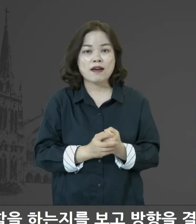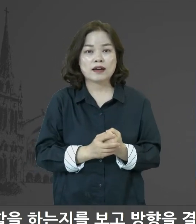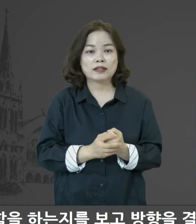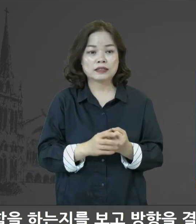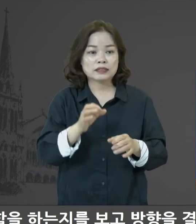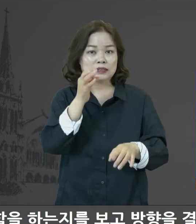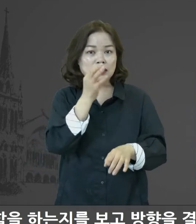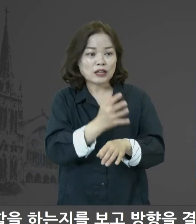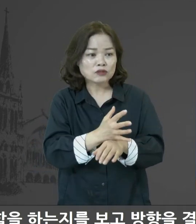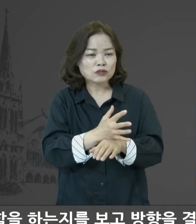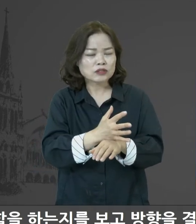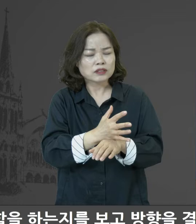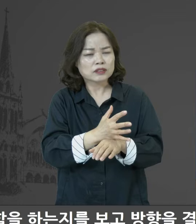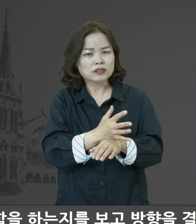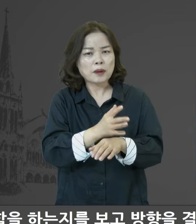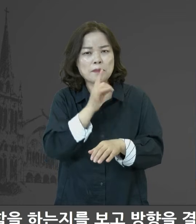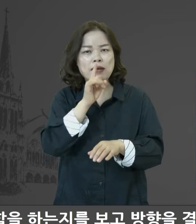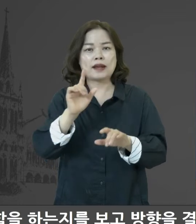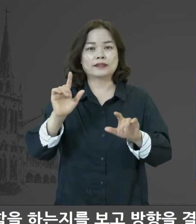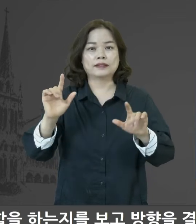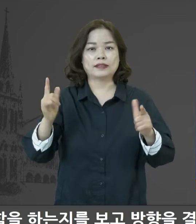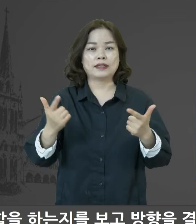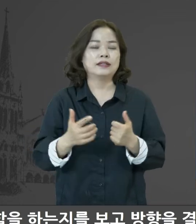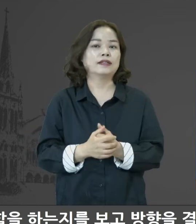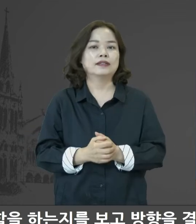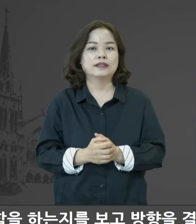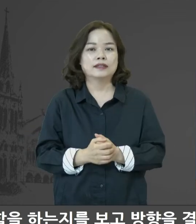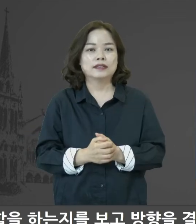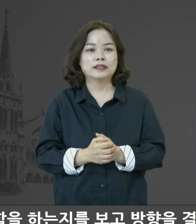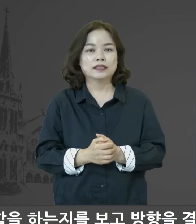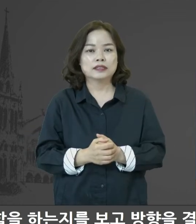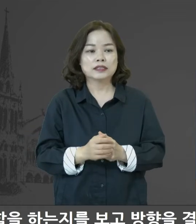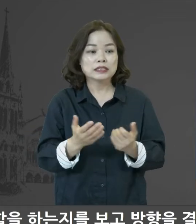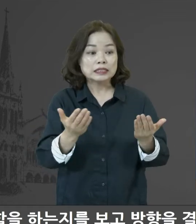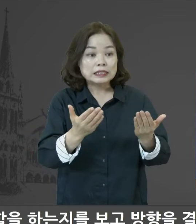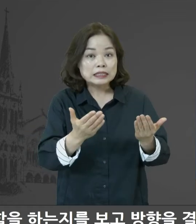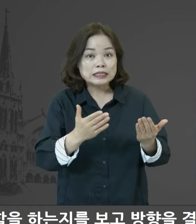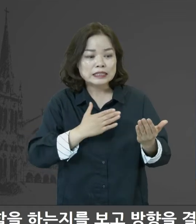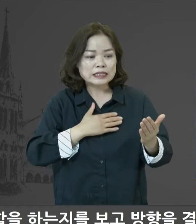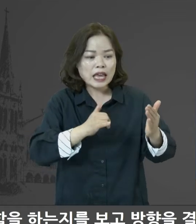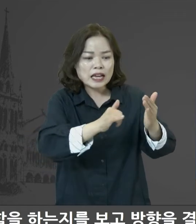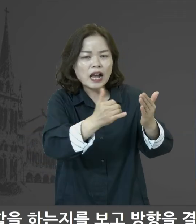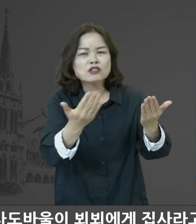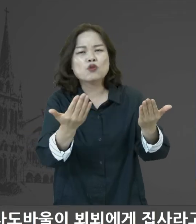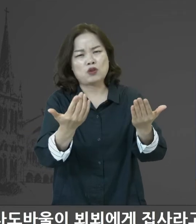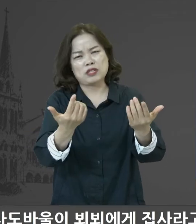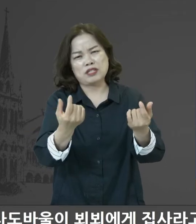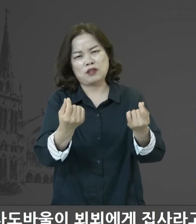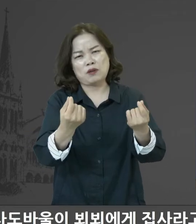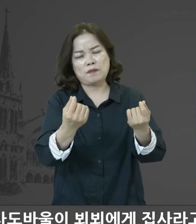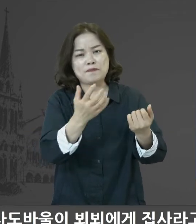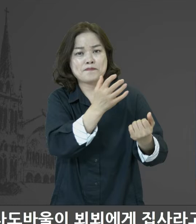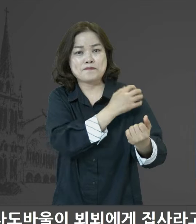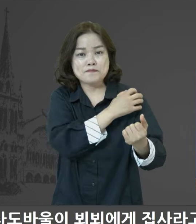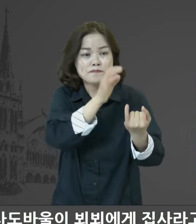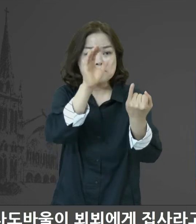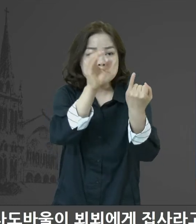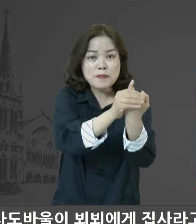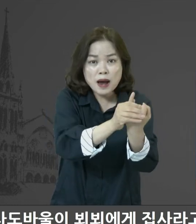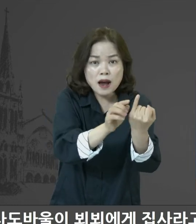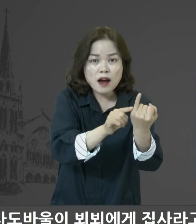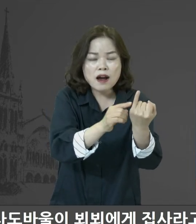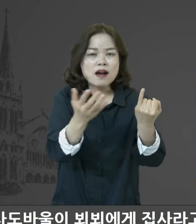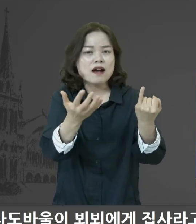그것은 단순히 형식적인 일만 하는 사람이 아니라는 것입니다. 그 일을 내 가족의 일처럼 했다는 의미고, 내